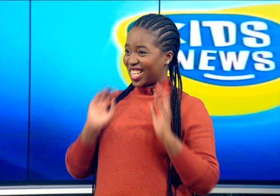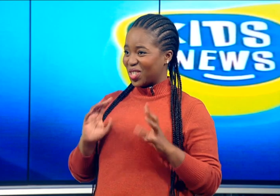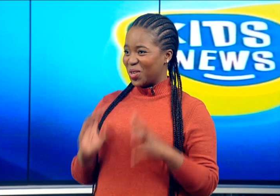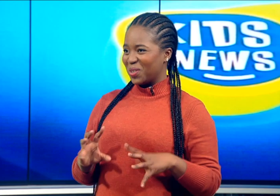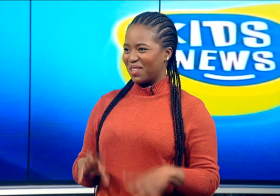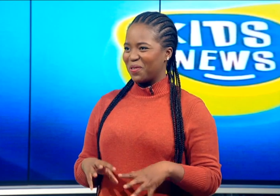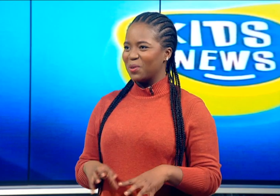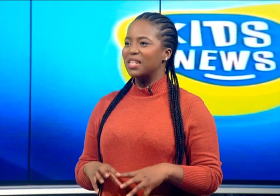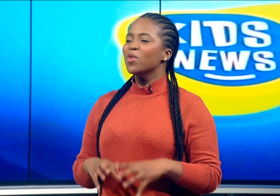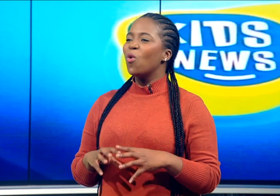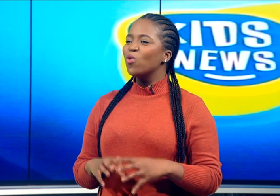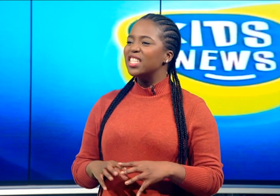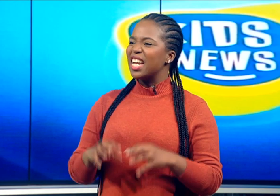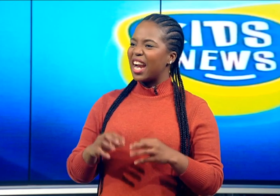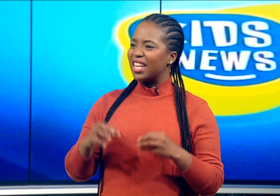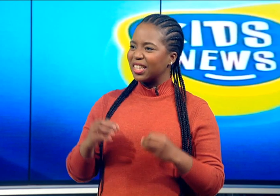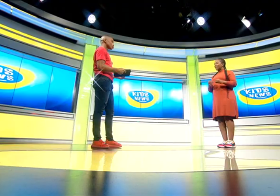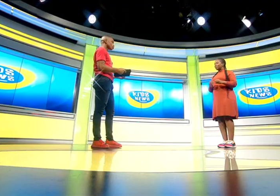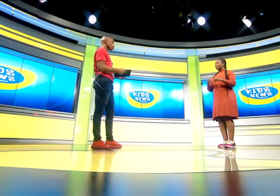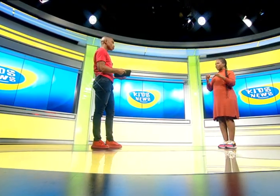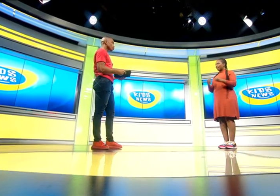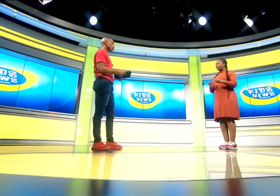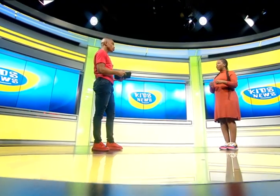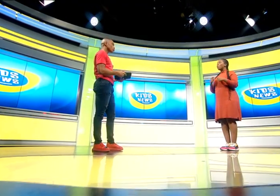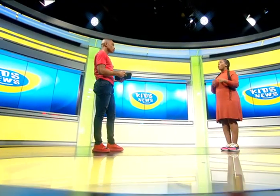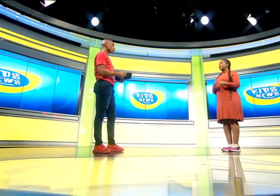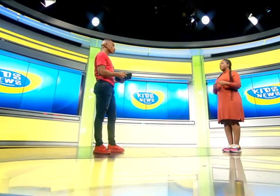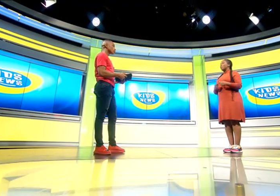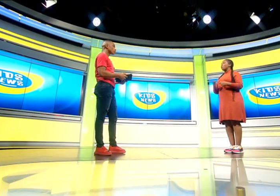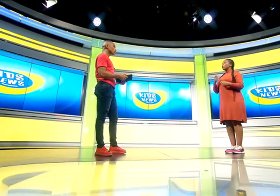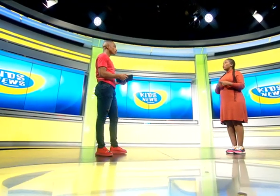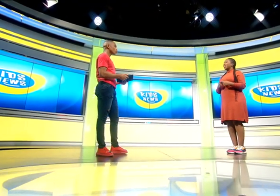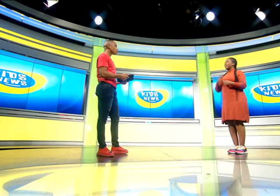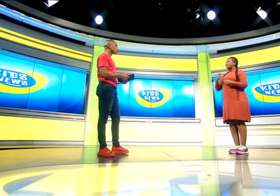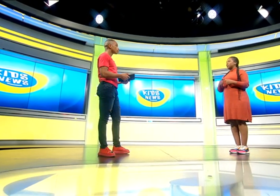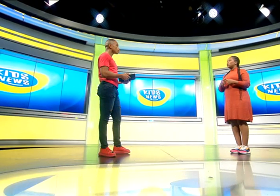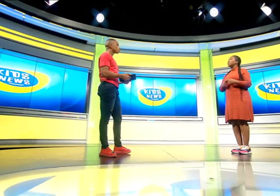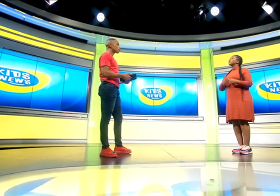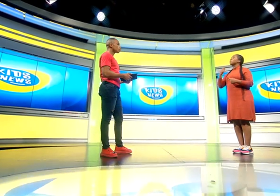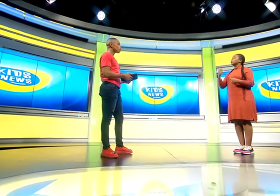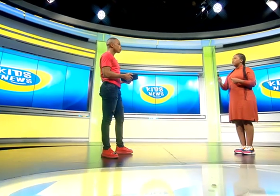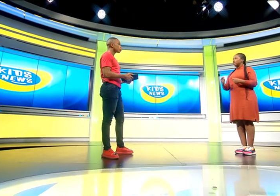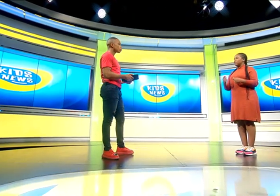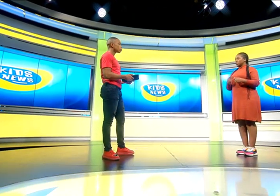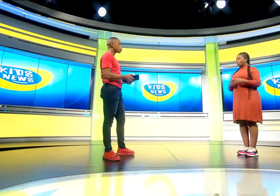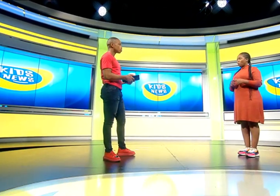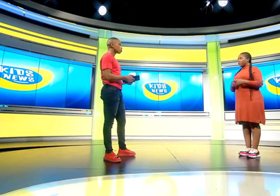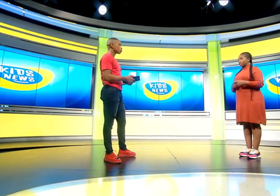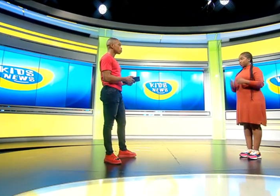Kids News futhi ukuthi ingane encane umisekhaya ikwazi ukuthola access to information njengoba nje